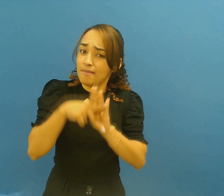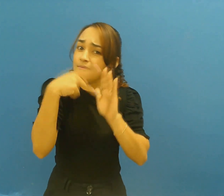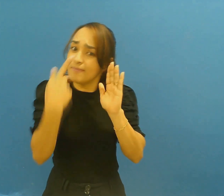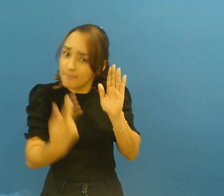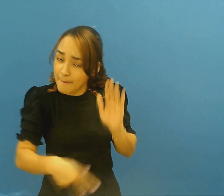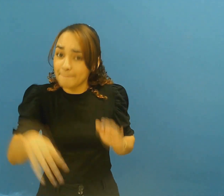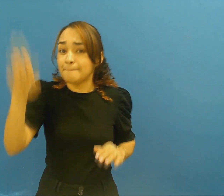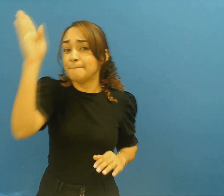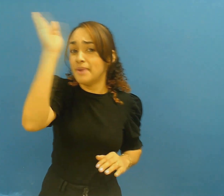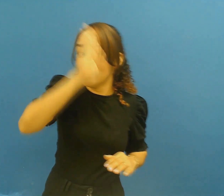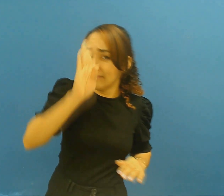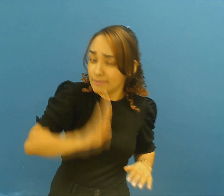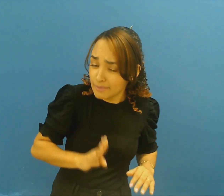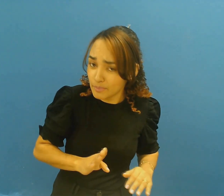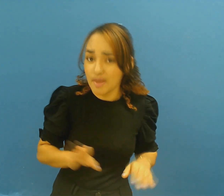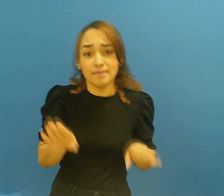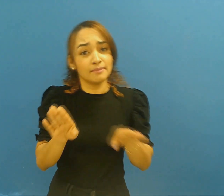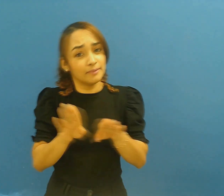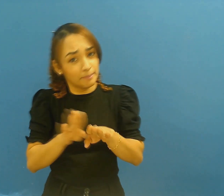mitologia